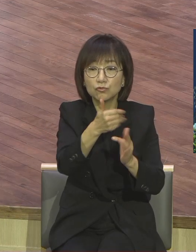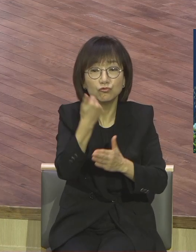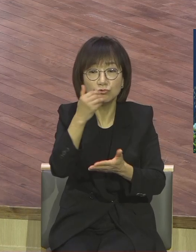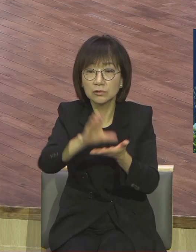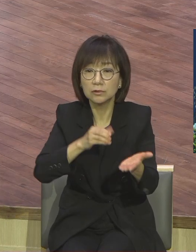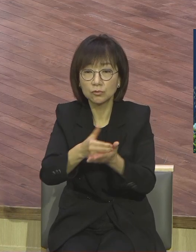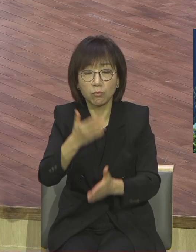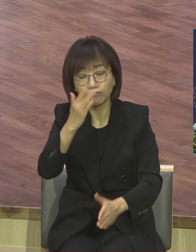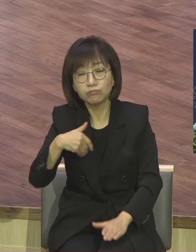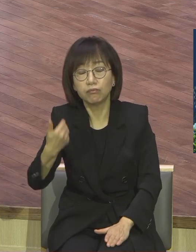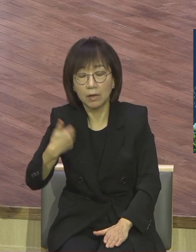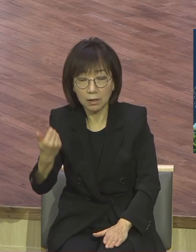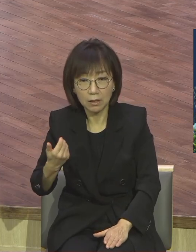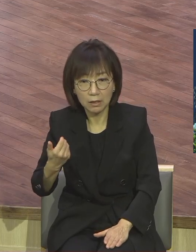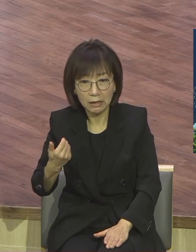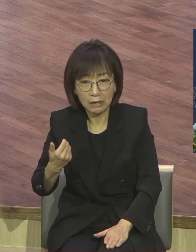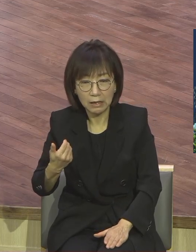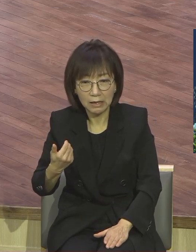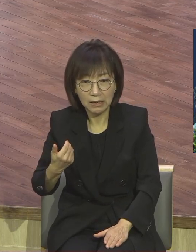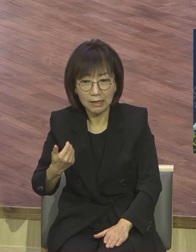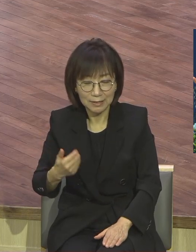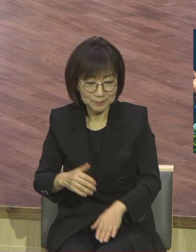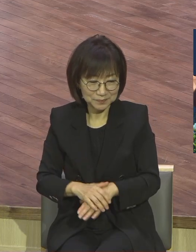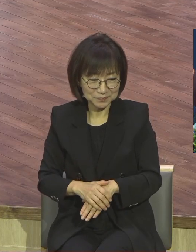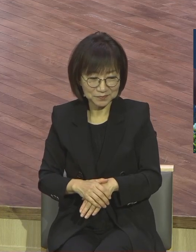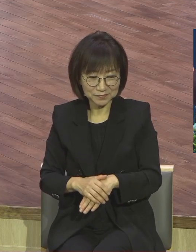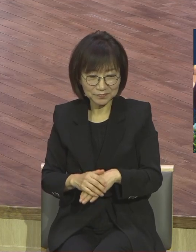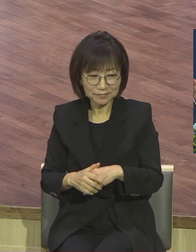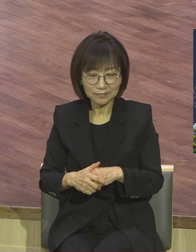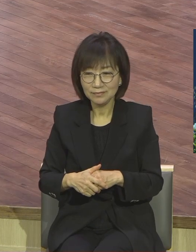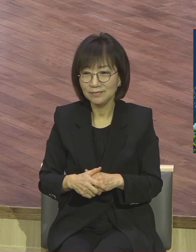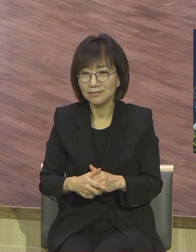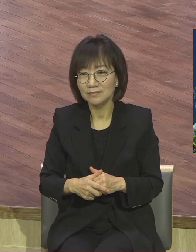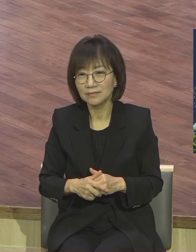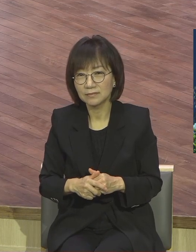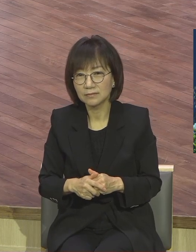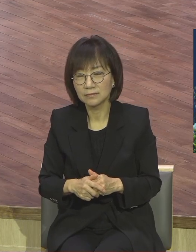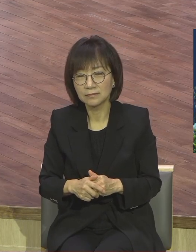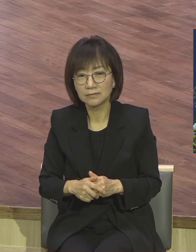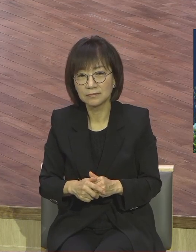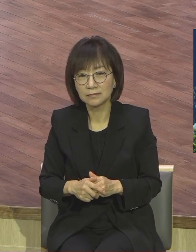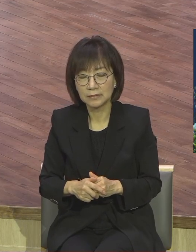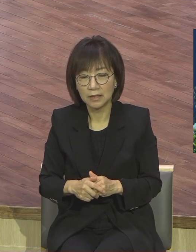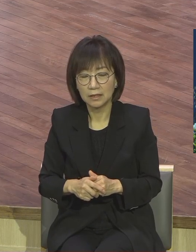언제 변할지 몰라요. 종교인들 다 변했어요. 교회 심지어 교회까지 떠났습니다. 시험 들어.